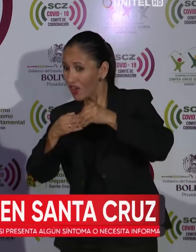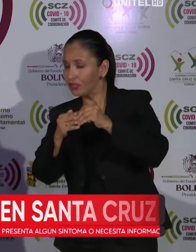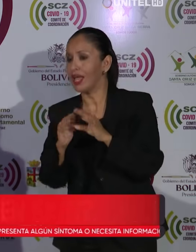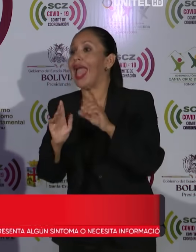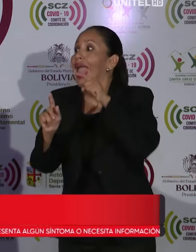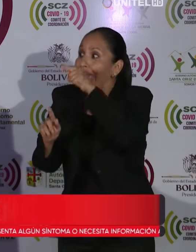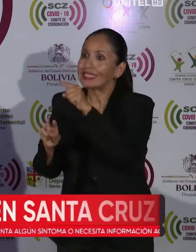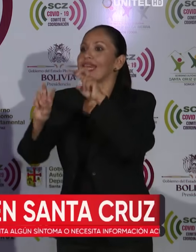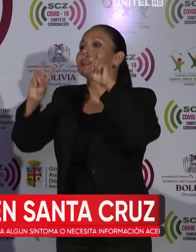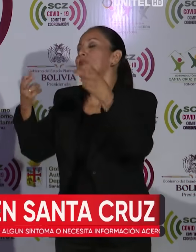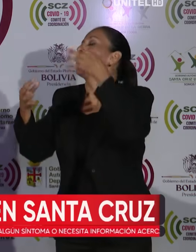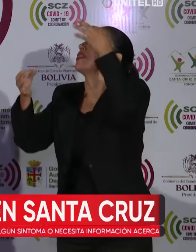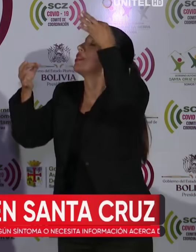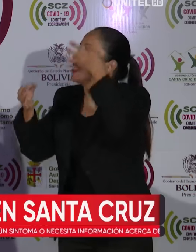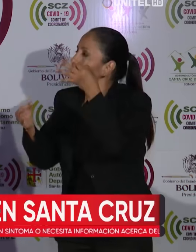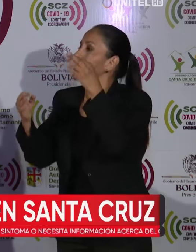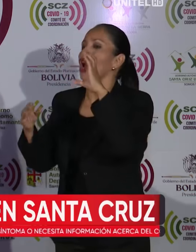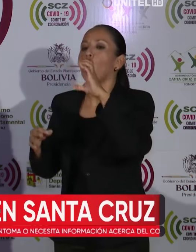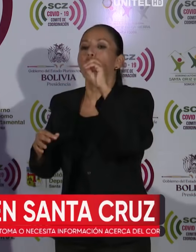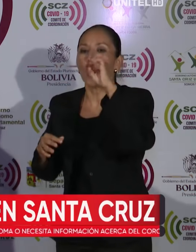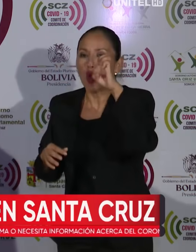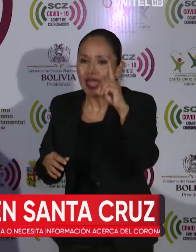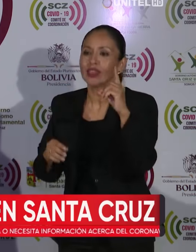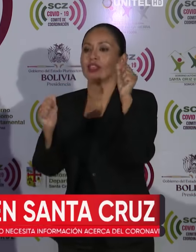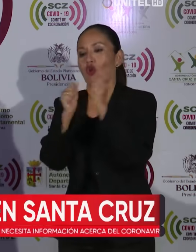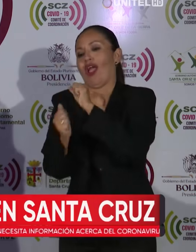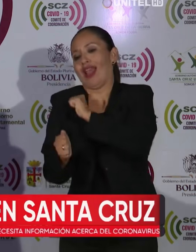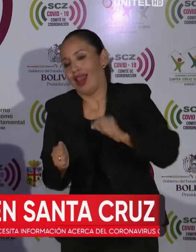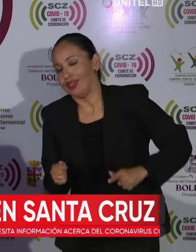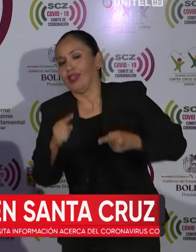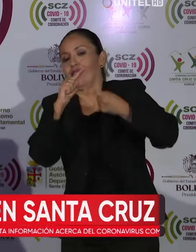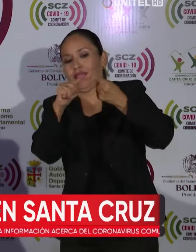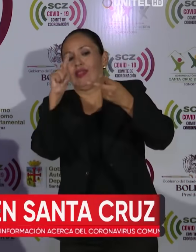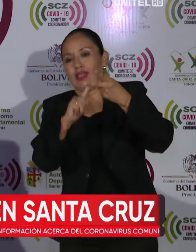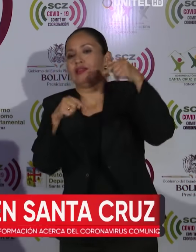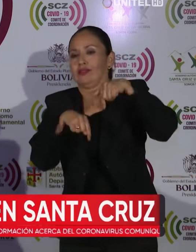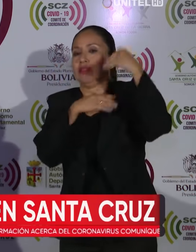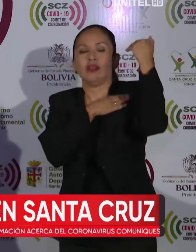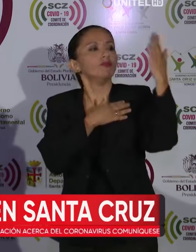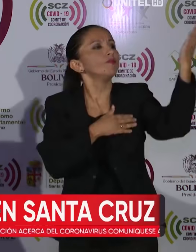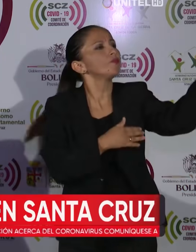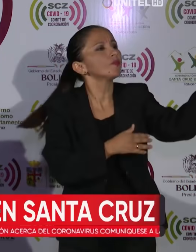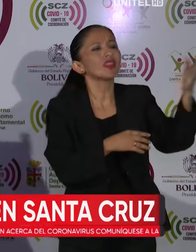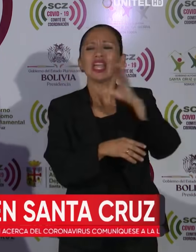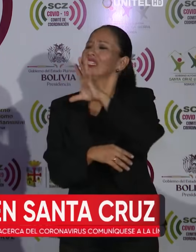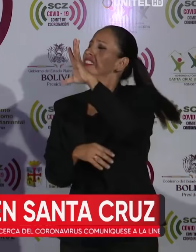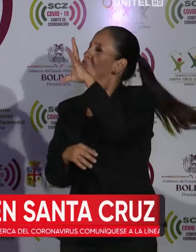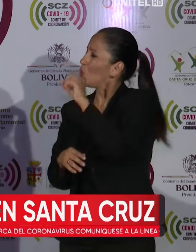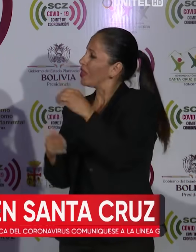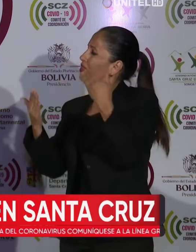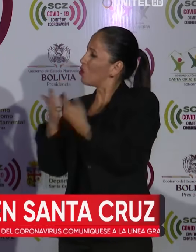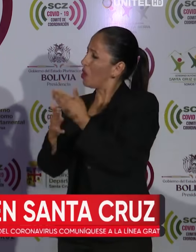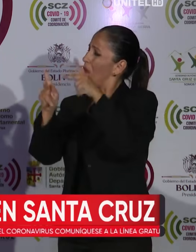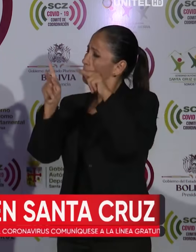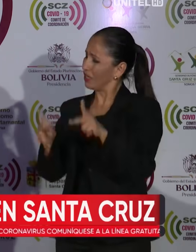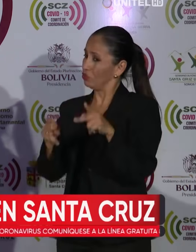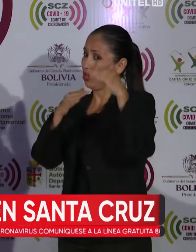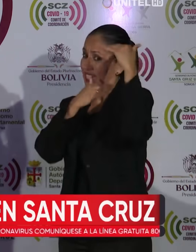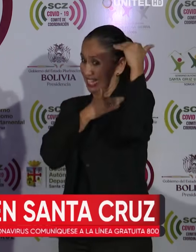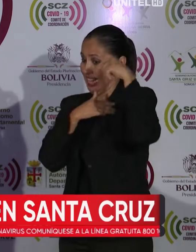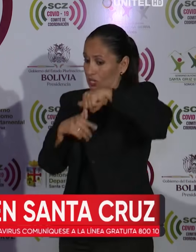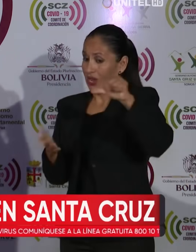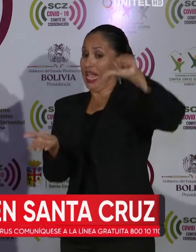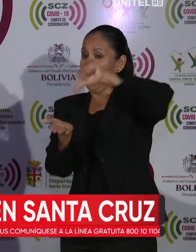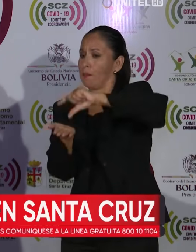Ese es un tema que lo va a definir el COET o la Alcaldía Municipal en Santa Cruz. Todos estos 50 casos que hay en el departamento en sí, en